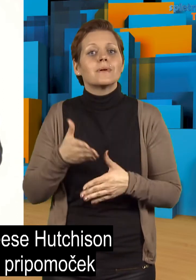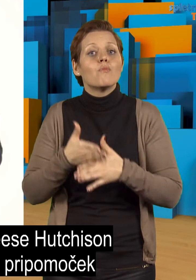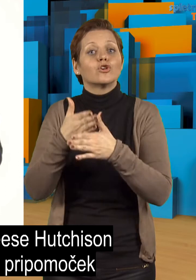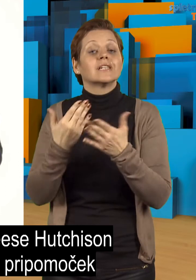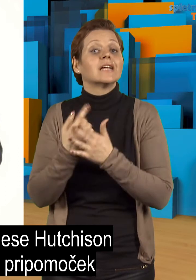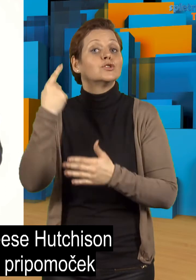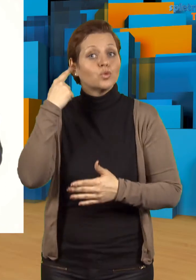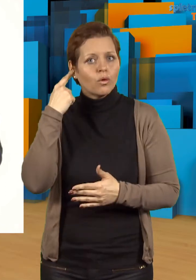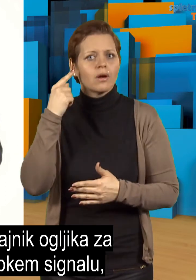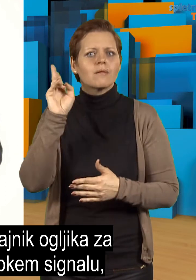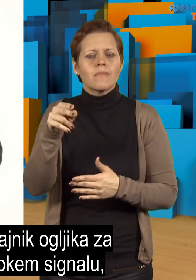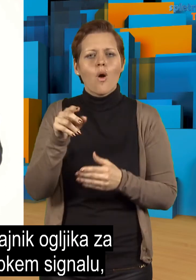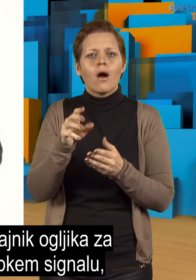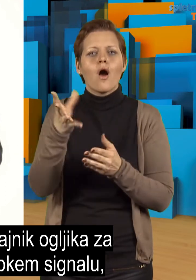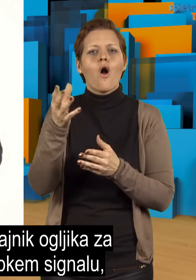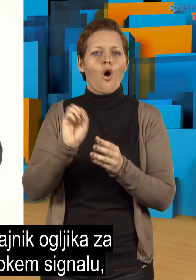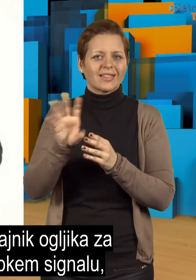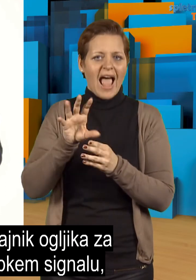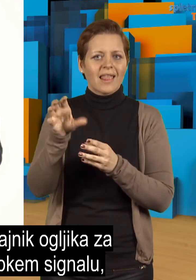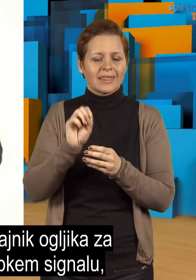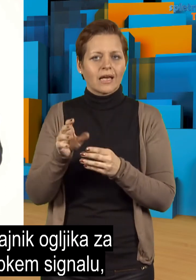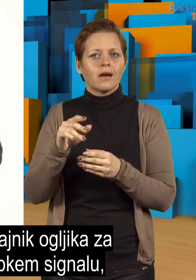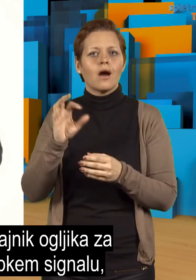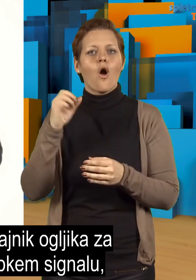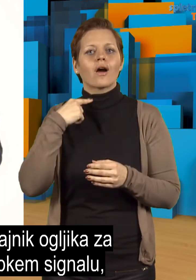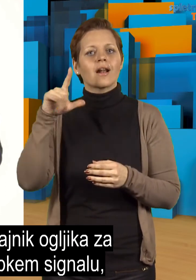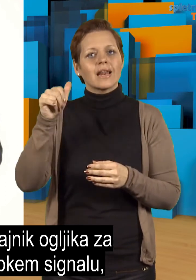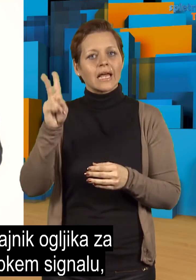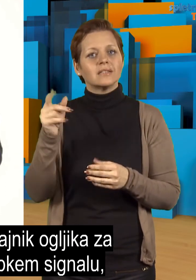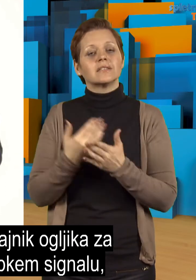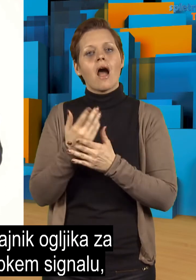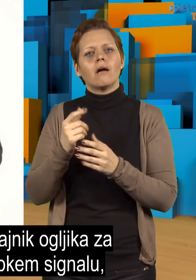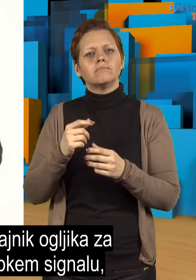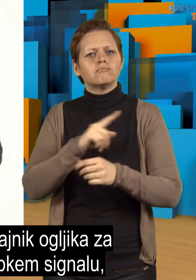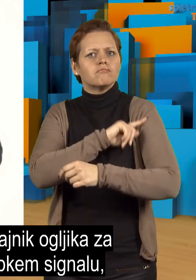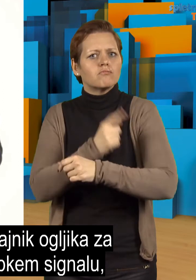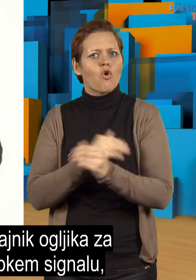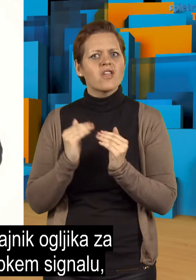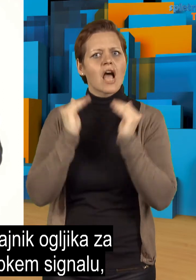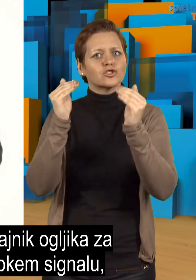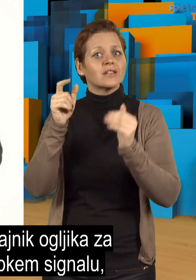imel oddajnik ogljika za ojačanje zvoka pri šibkem signalu, električni tok pa je ustvarjal močan